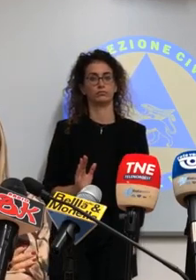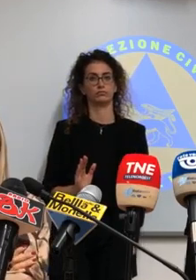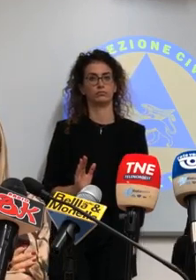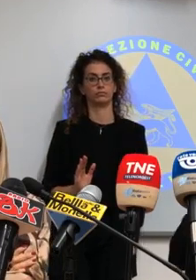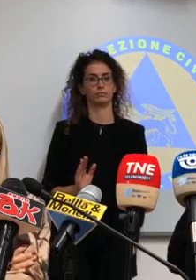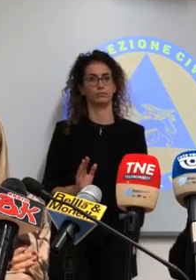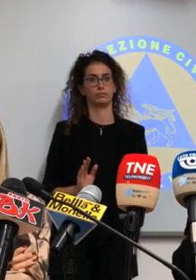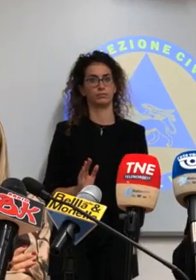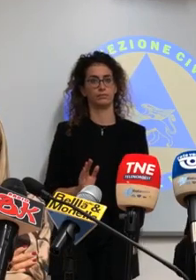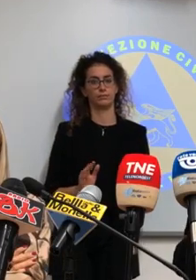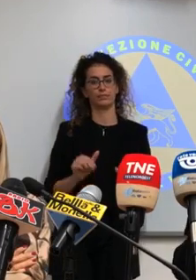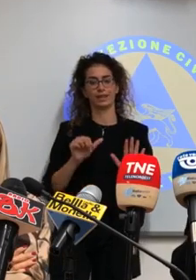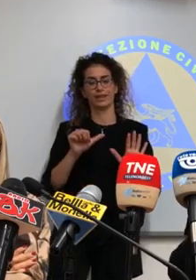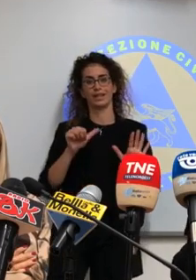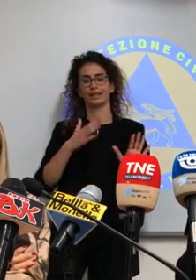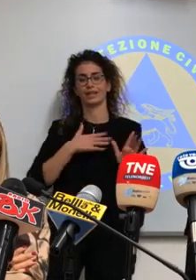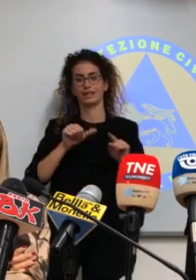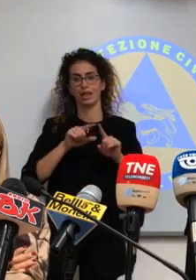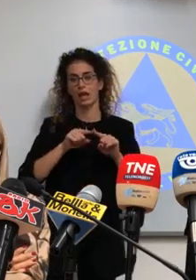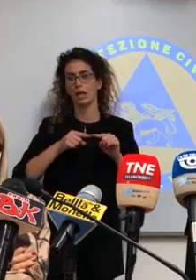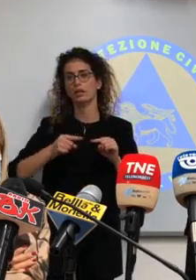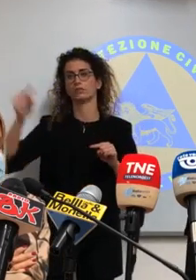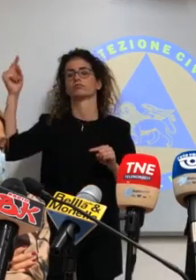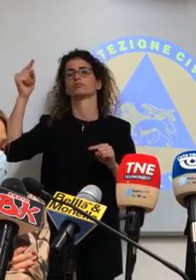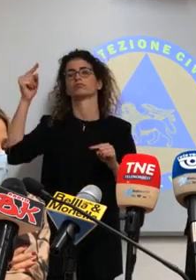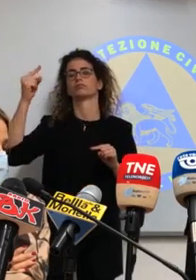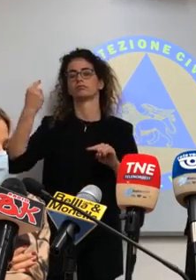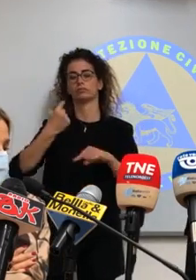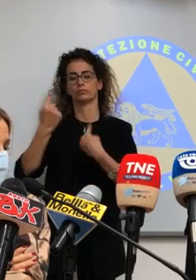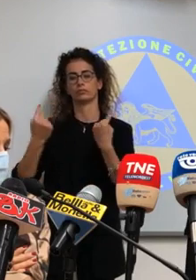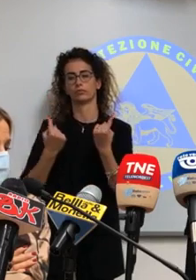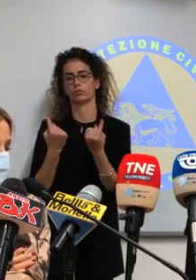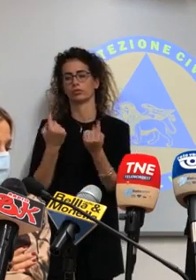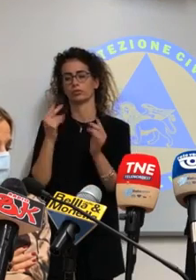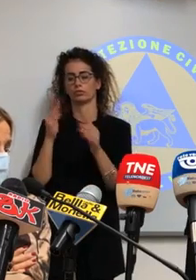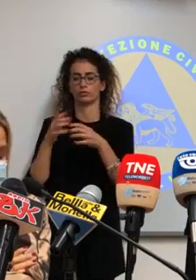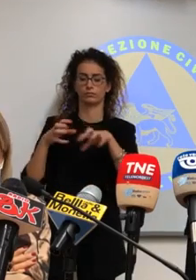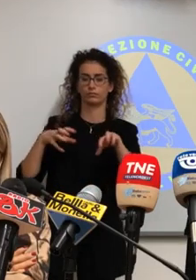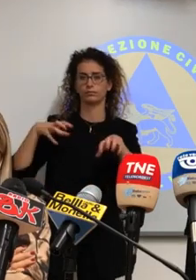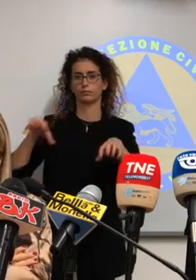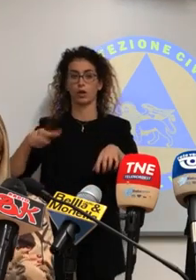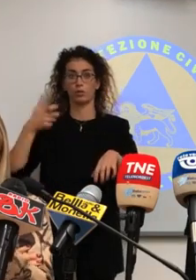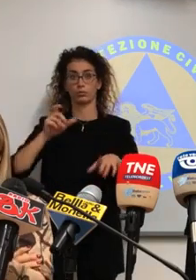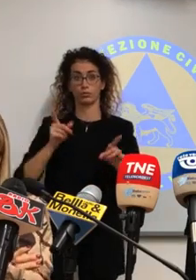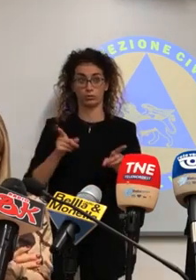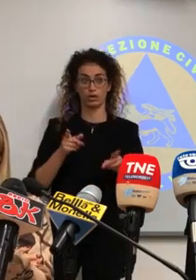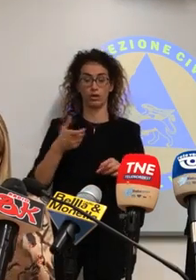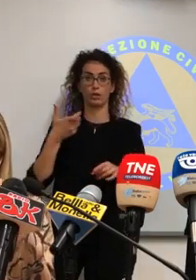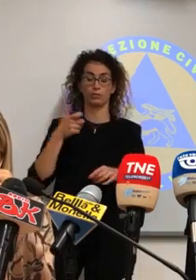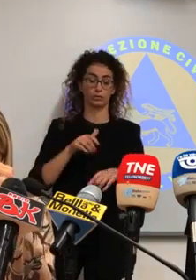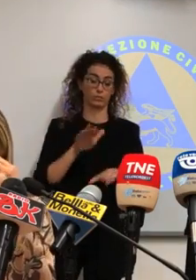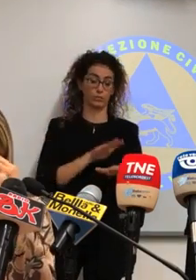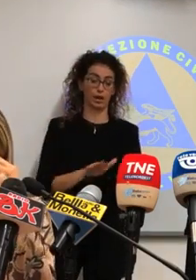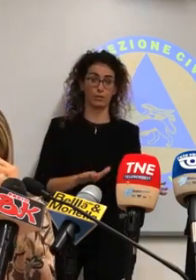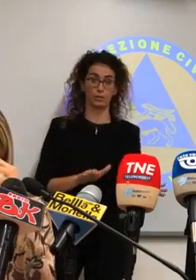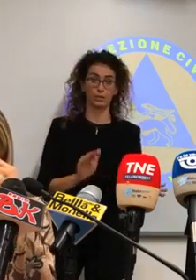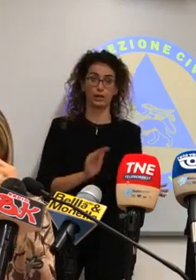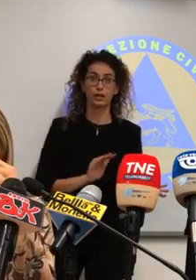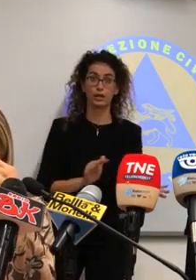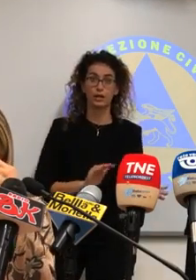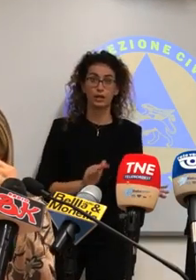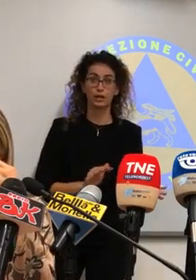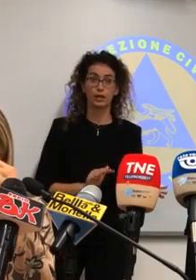scuola primaria in su che abbiamo questo tipo di suddivisione. Perché? Perché naturalmente i bambini piccoli facciamo